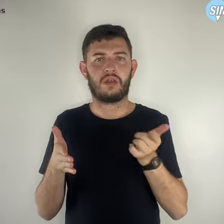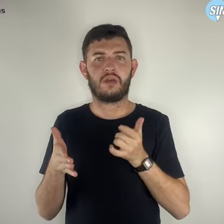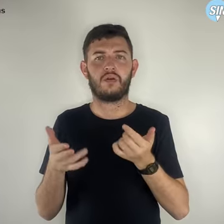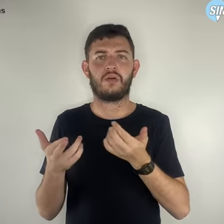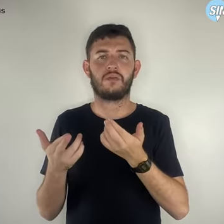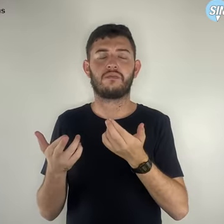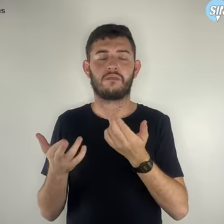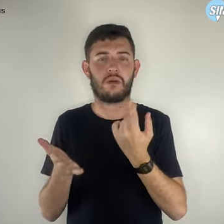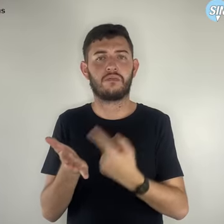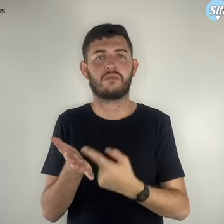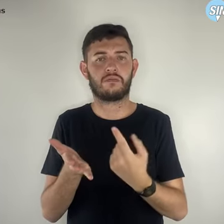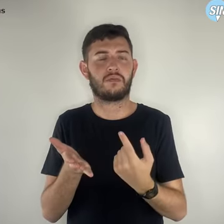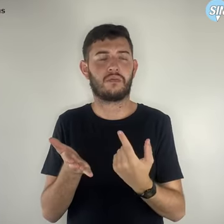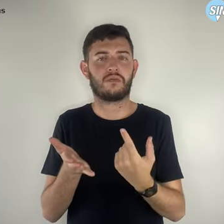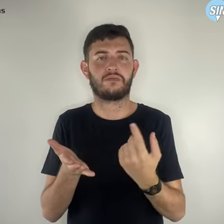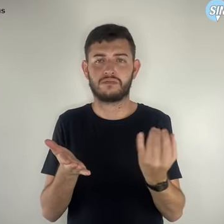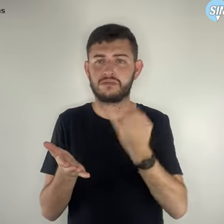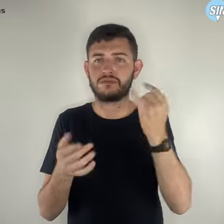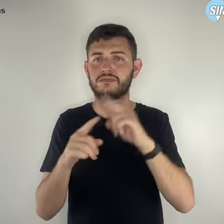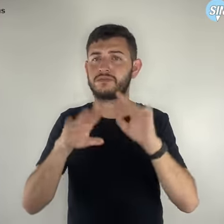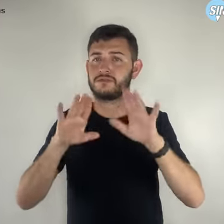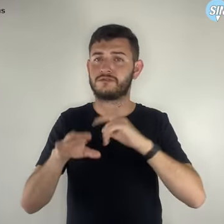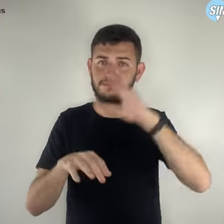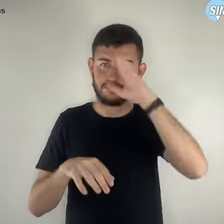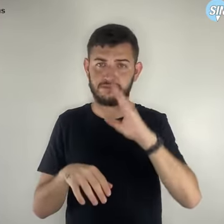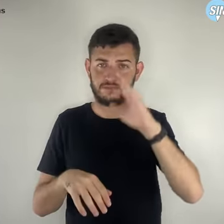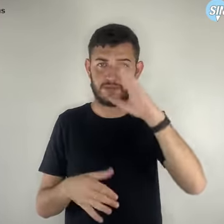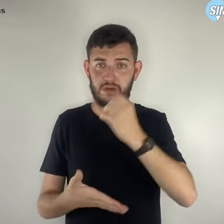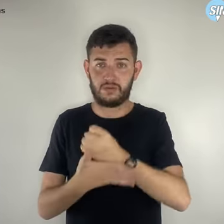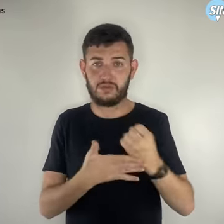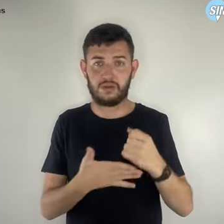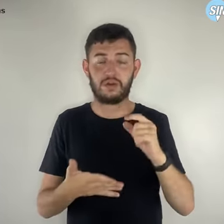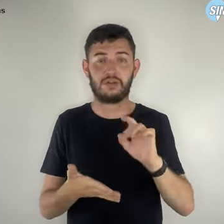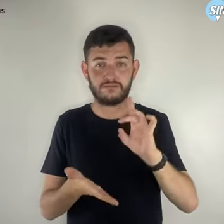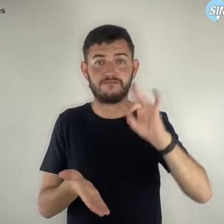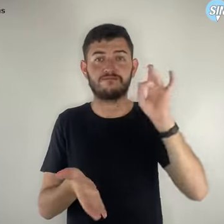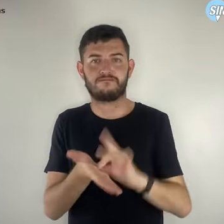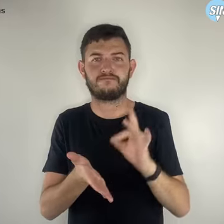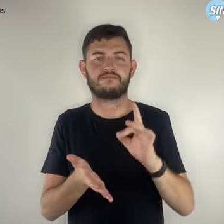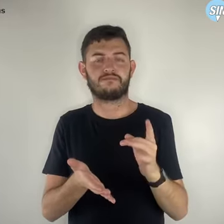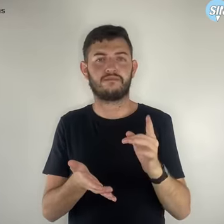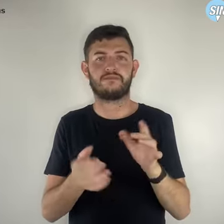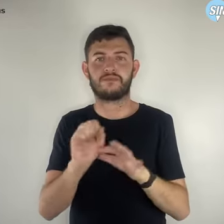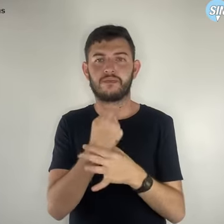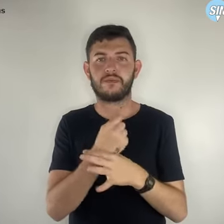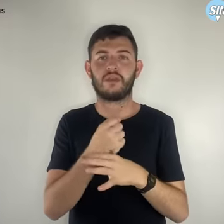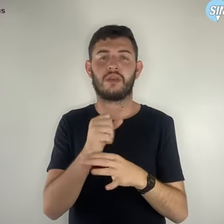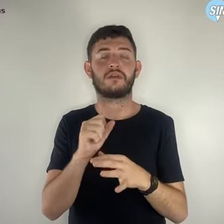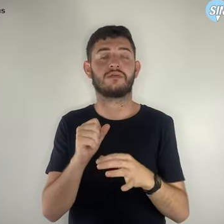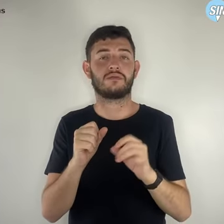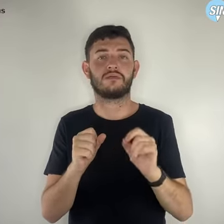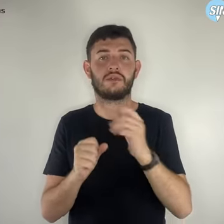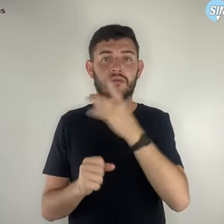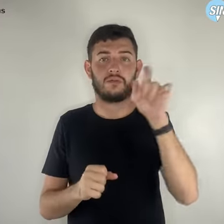importante também. Entretanto, a contratação efetiva garante a estabilidade para o trabalhador,